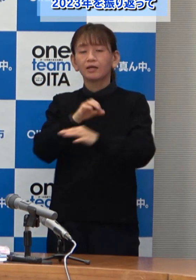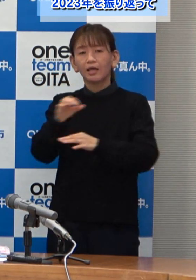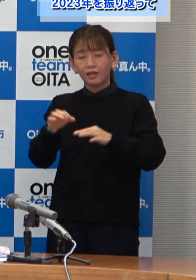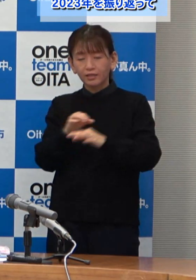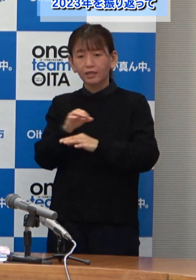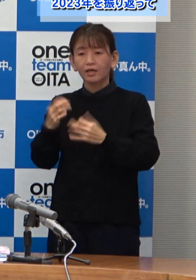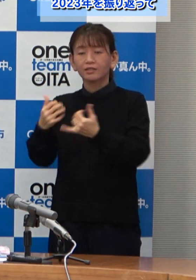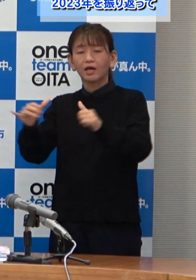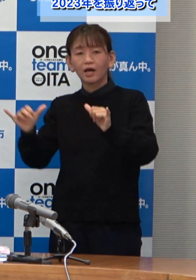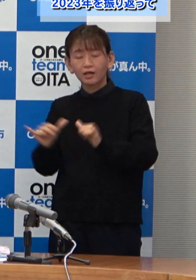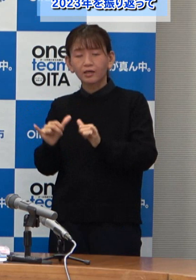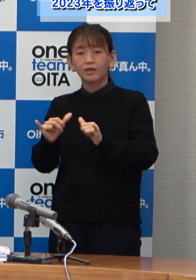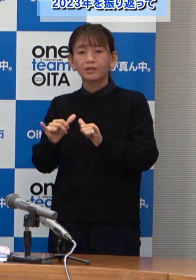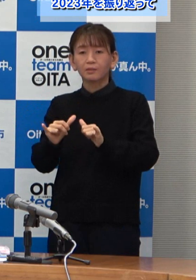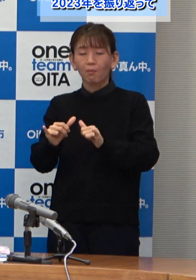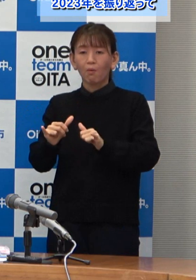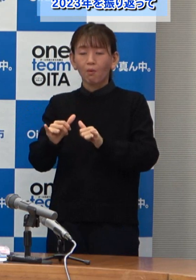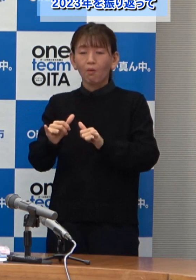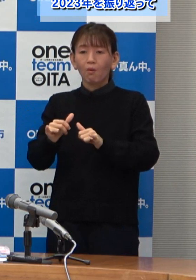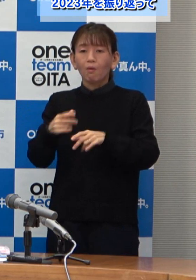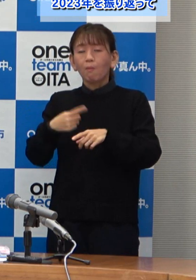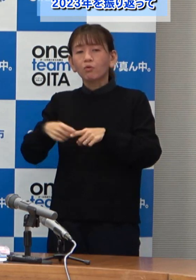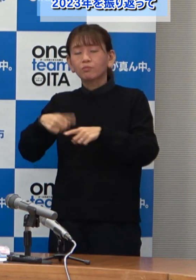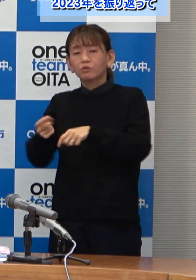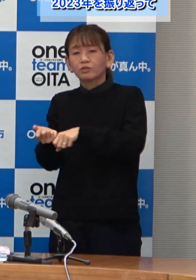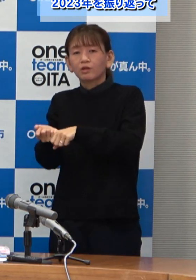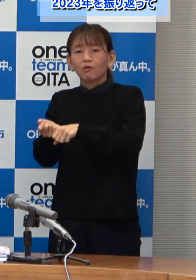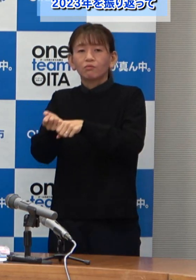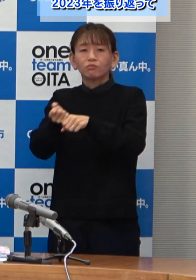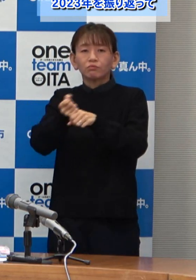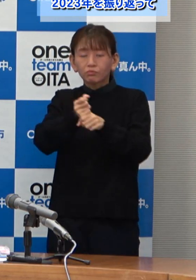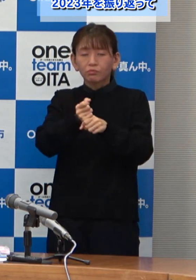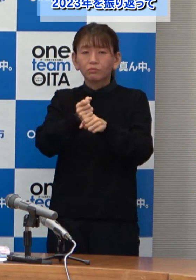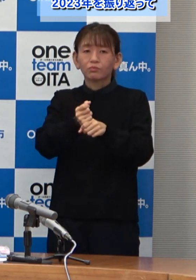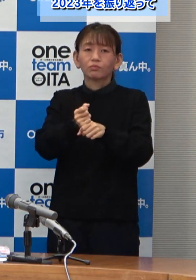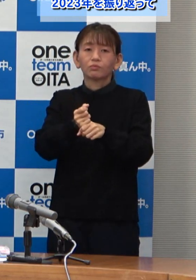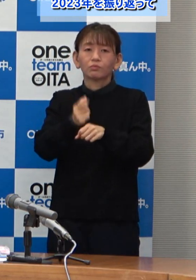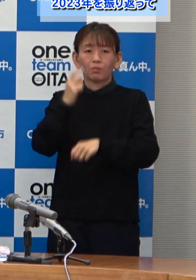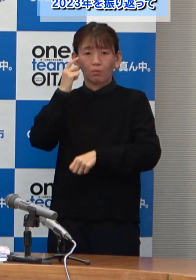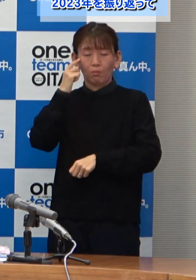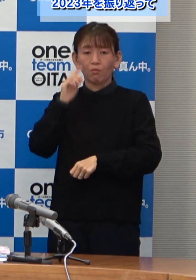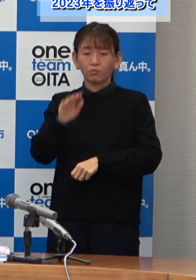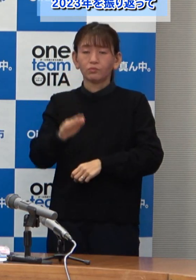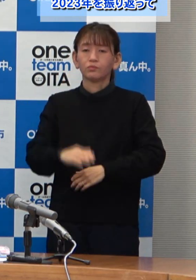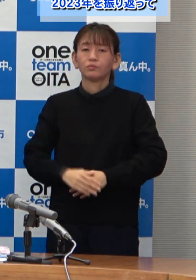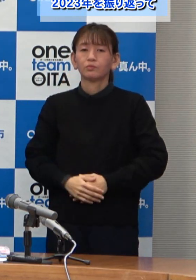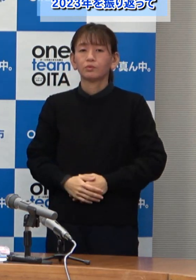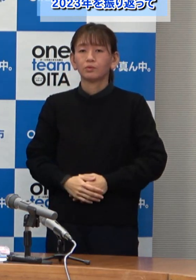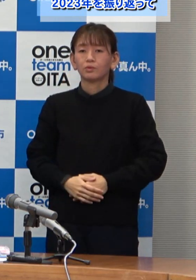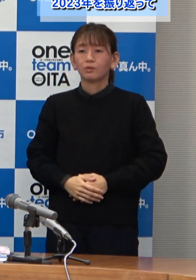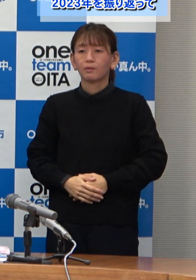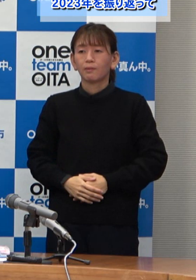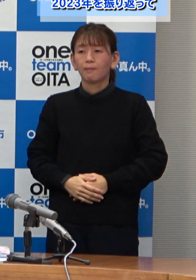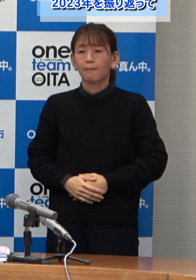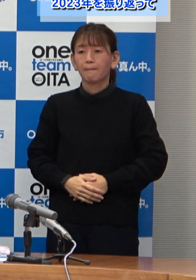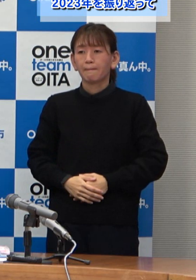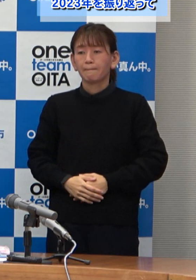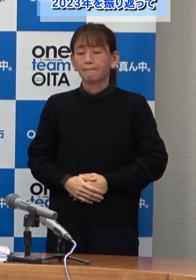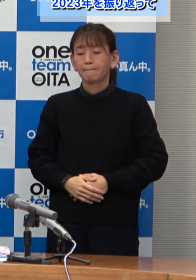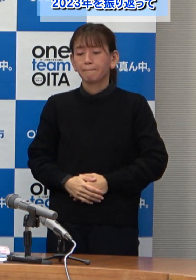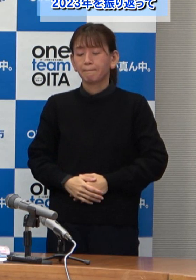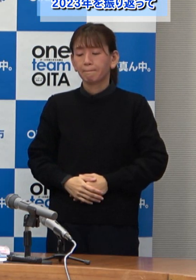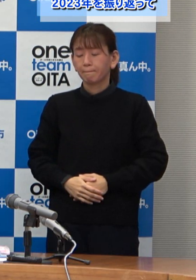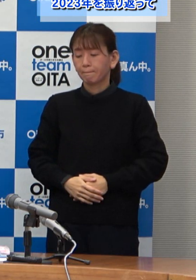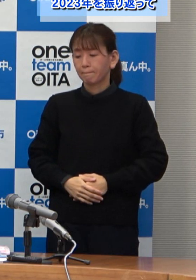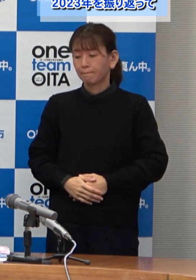も順調に回復しているという評価だと思いますでそれに将来